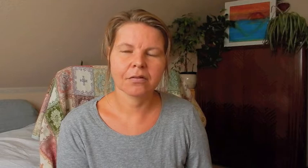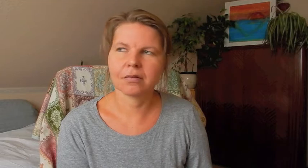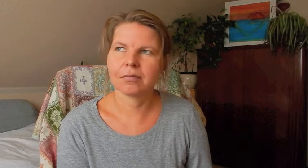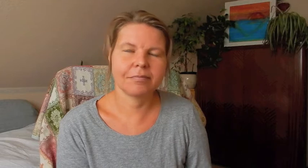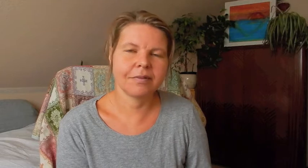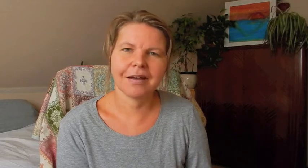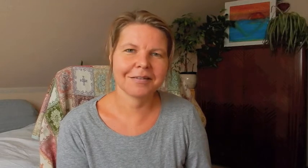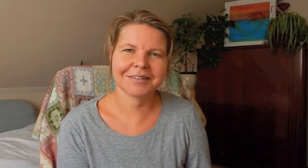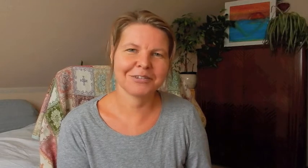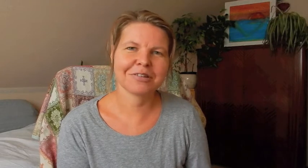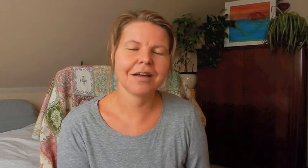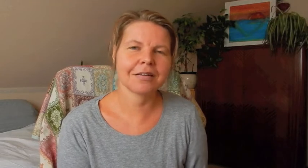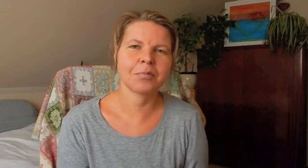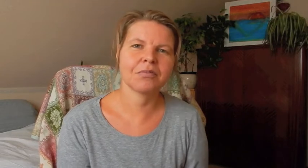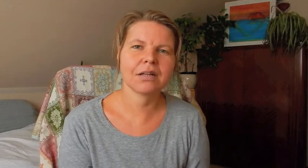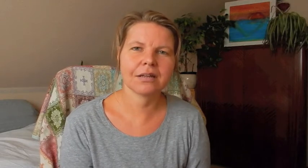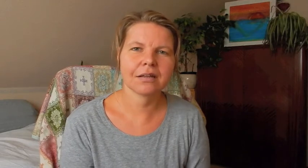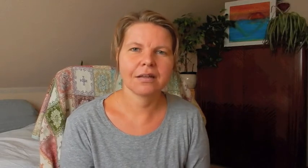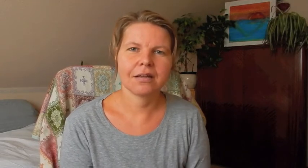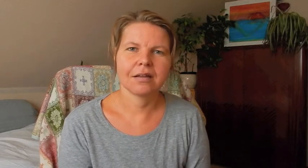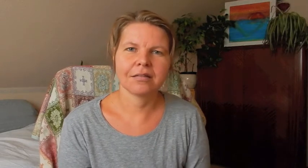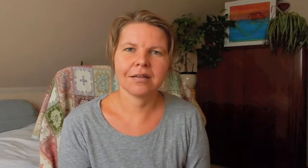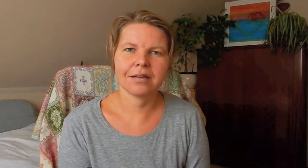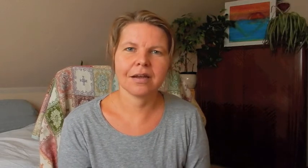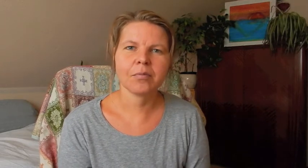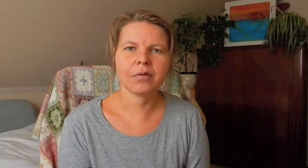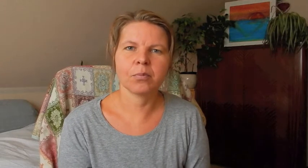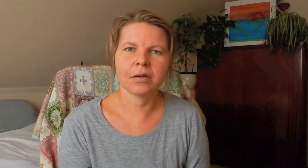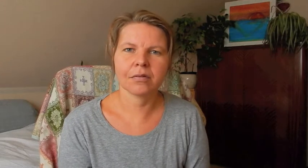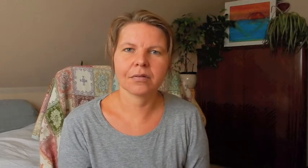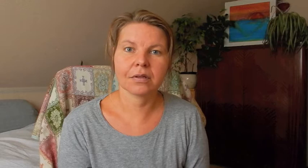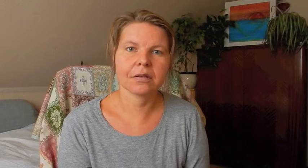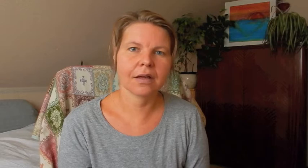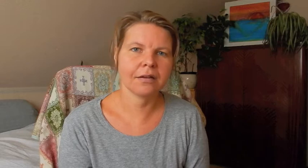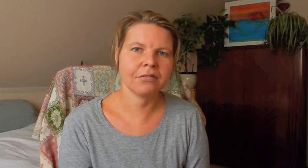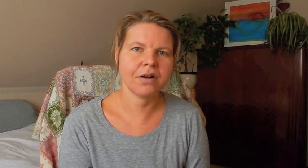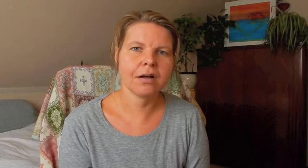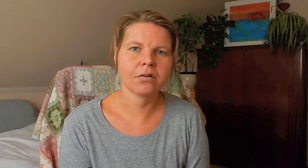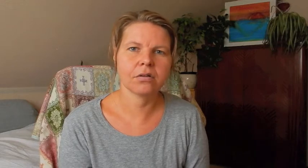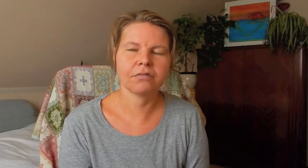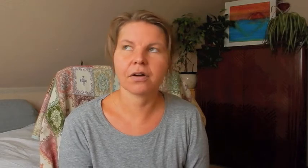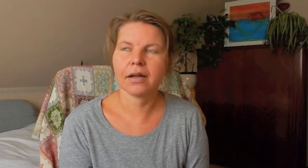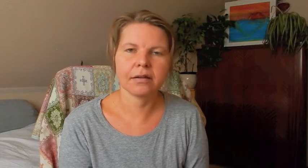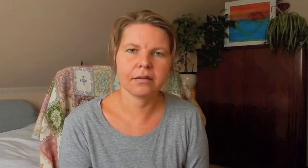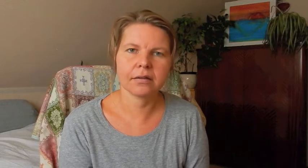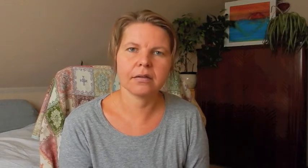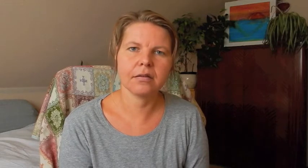Und ja, ich kann nur sagen, ich bin wirklich sehr, sehr dankbar über das, was ich gerade erfahre und die Freiheit, die ich